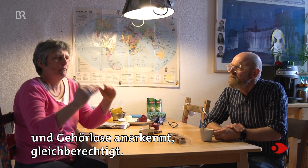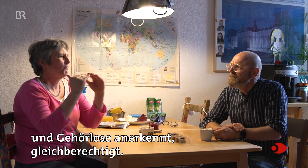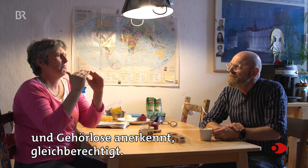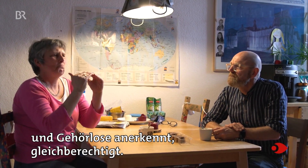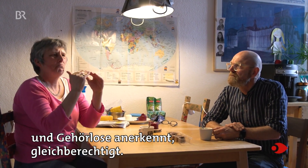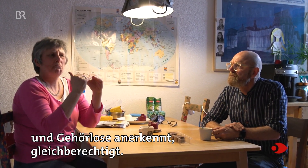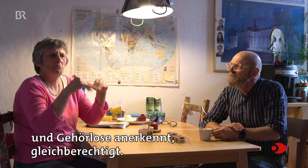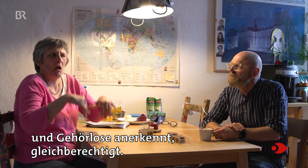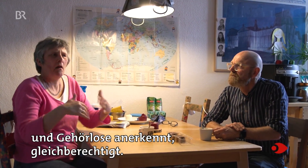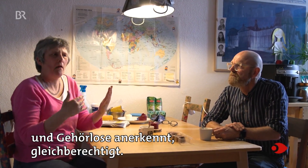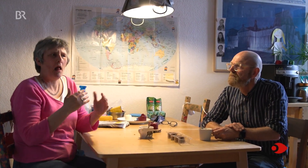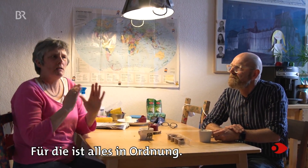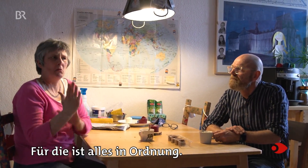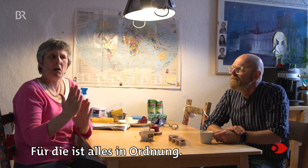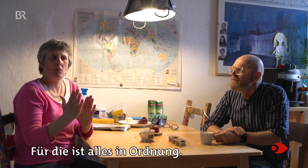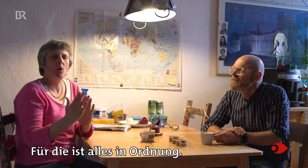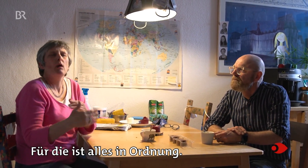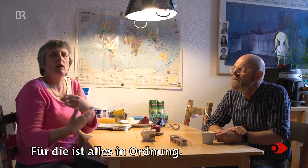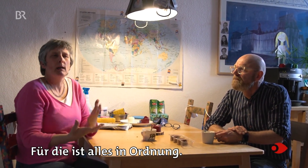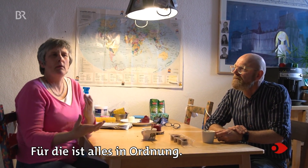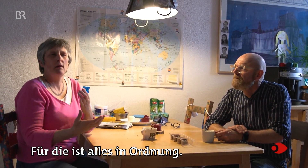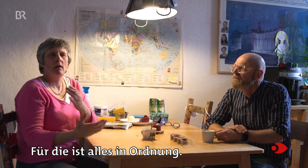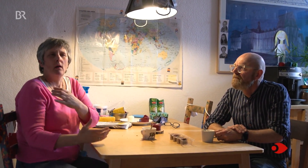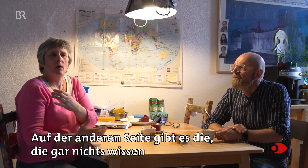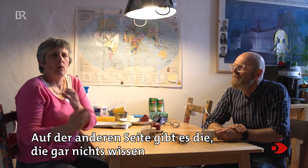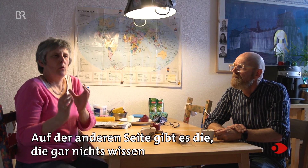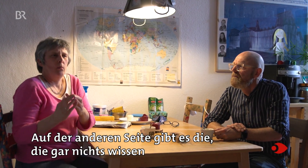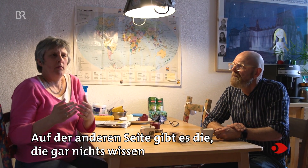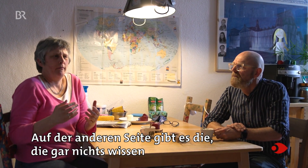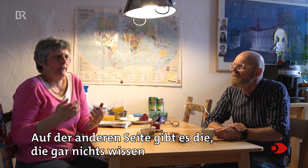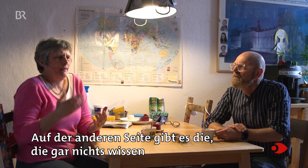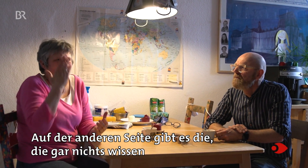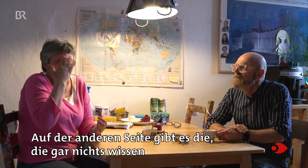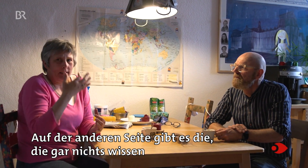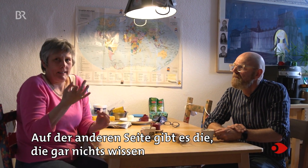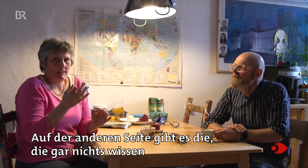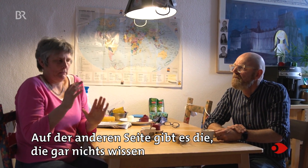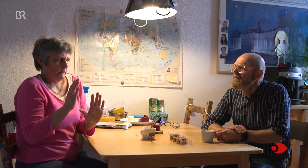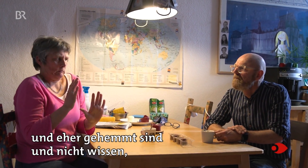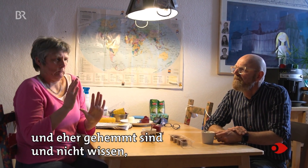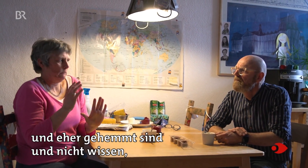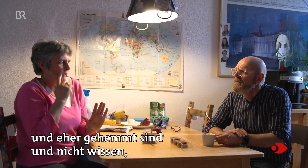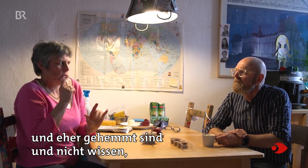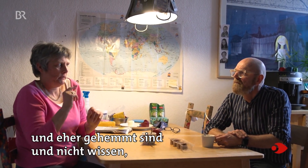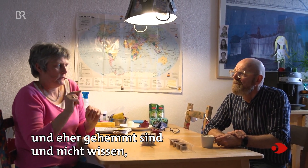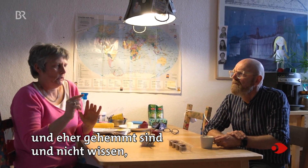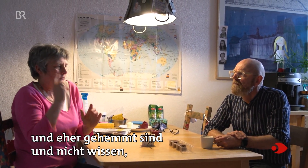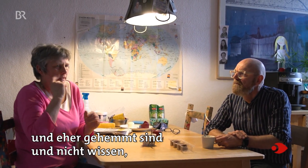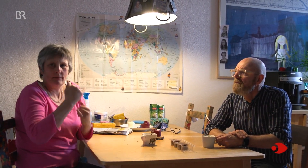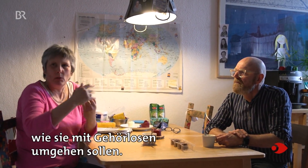anerkennt, gleichberechtigt. Für die ist alles in Ordnung. Auf der anderen Seite gibt es die, die gar nichts wissen und eher gehemmt sind und nicht wissen, wie sie